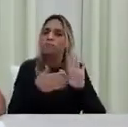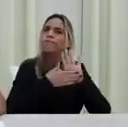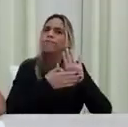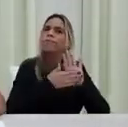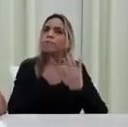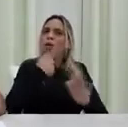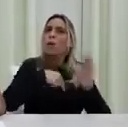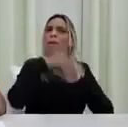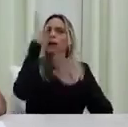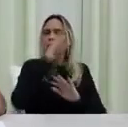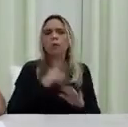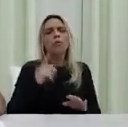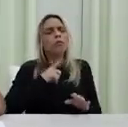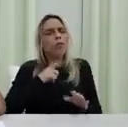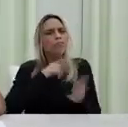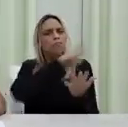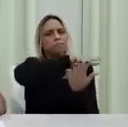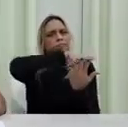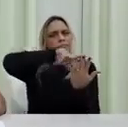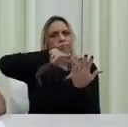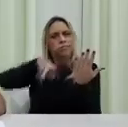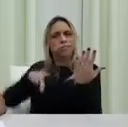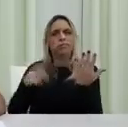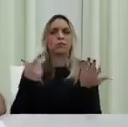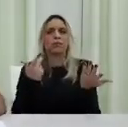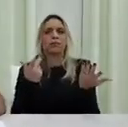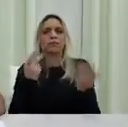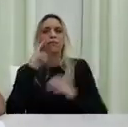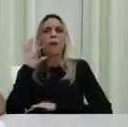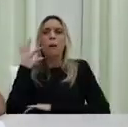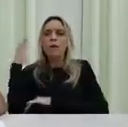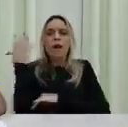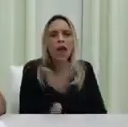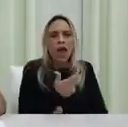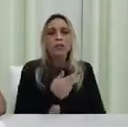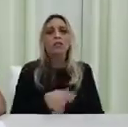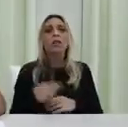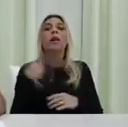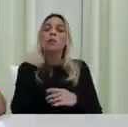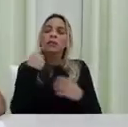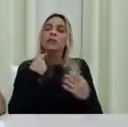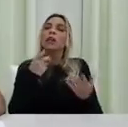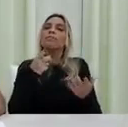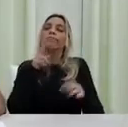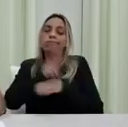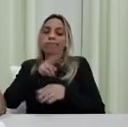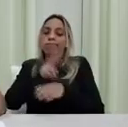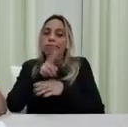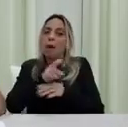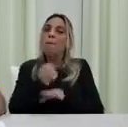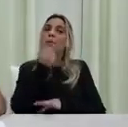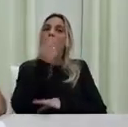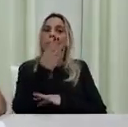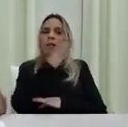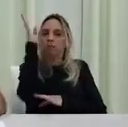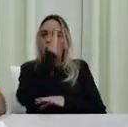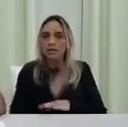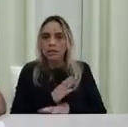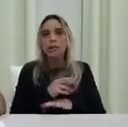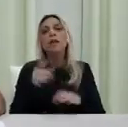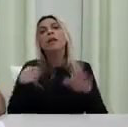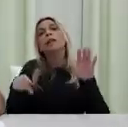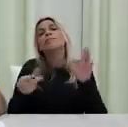só minerais, como biodiversidade, elas sejam exploradas de forma racional para o bem-estar dos nossos povos e, em especial,